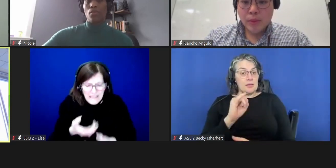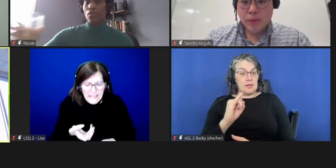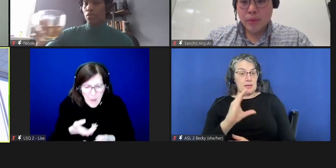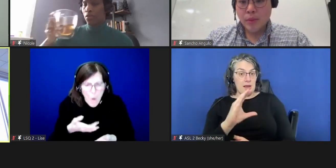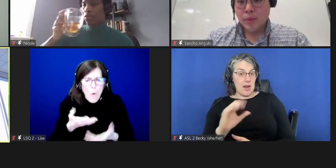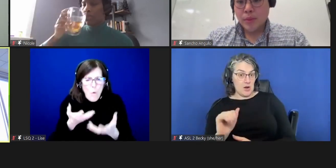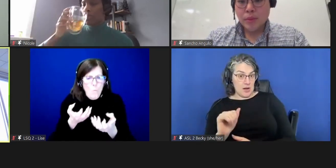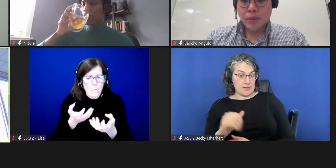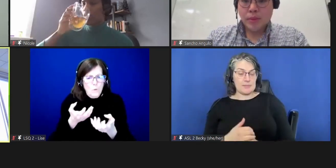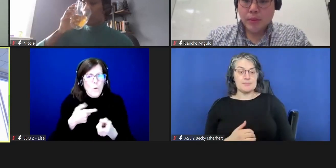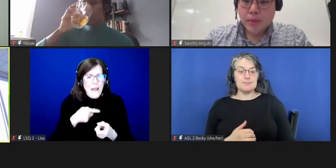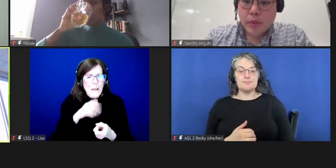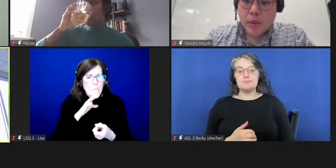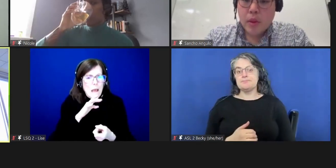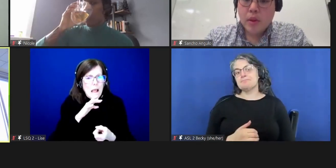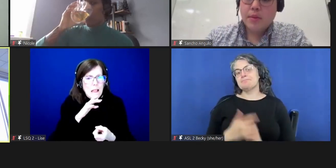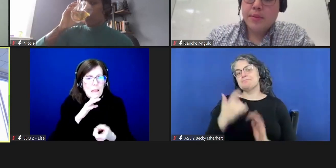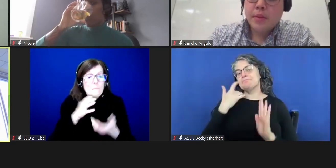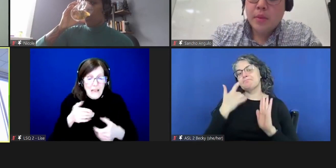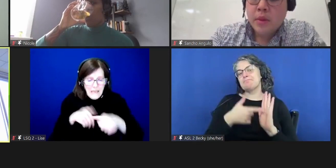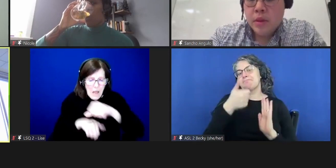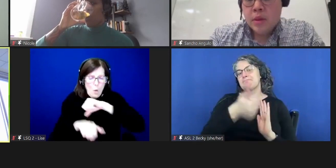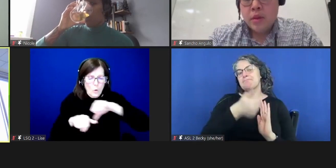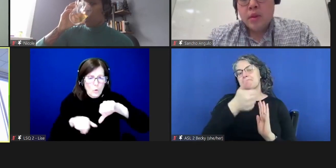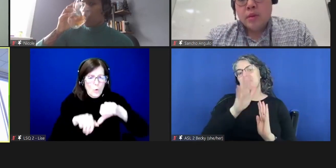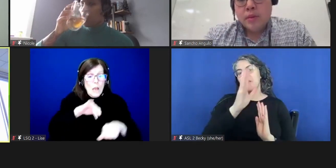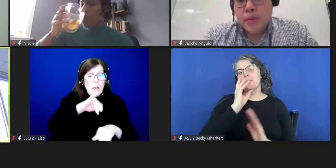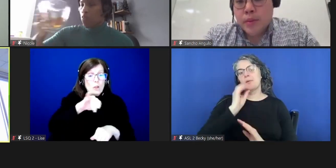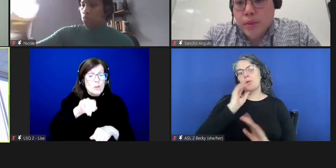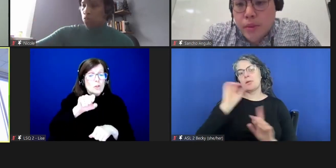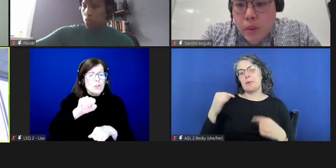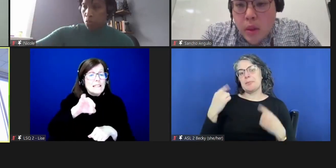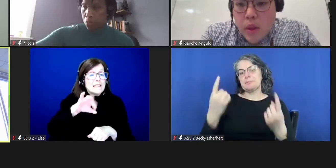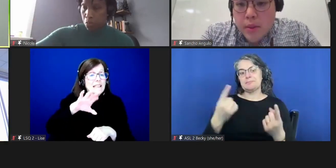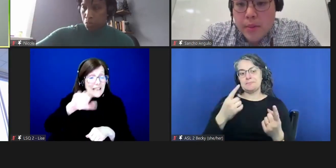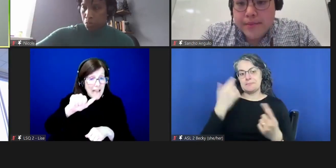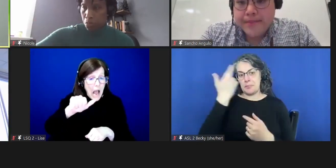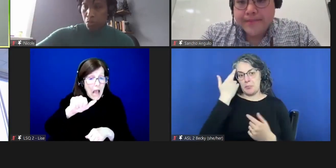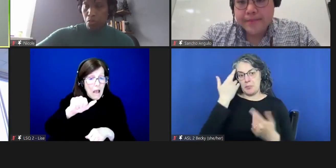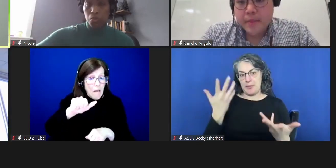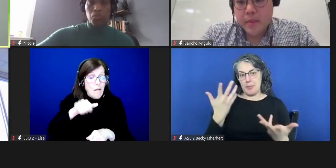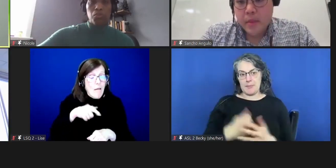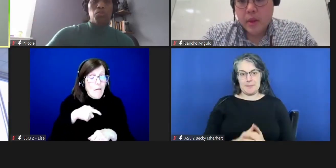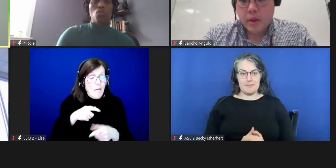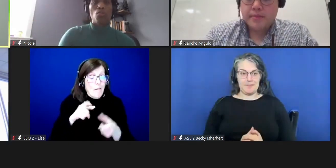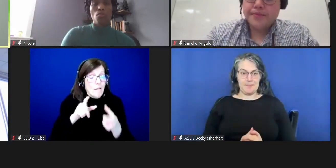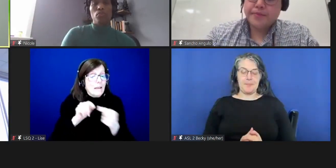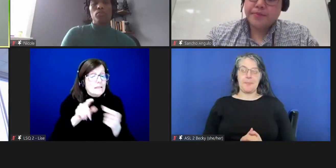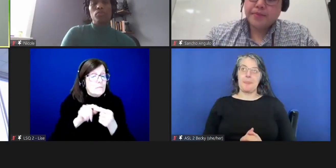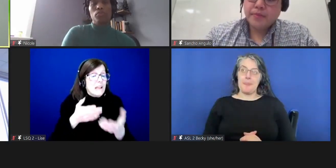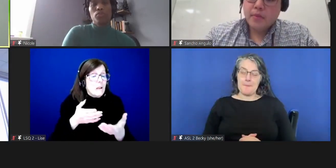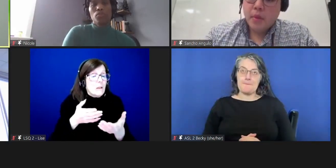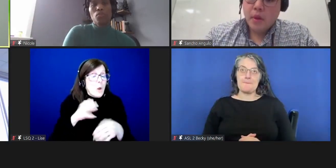Jessica. Alors, qu'est-ce que tu pourrais nous dire à propos de ton ressenti et de ton vécu?